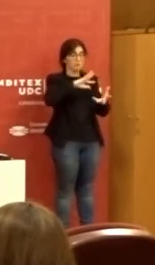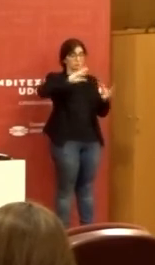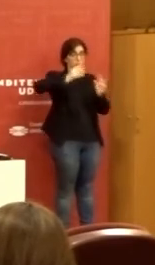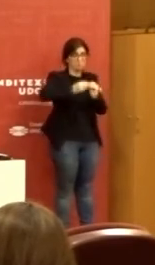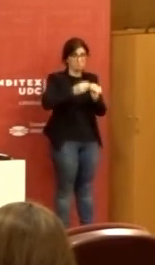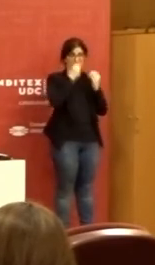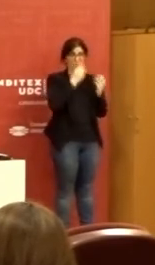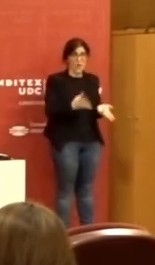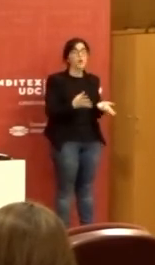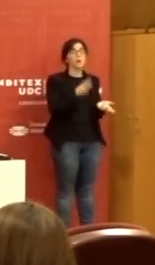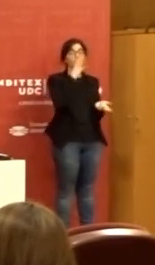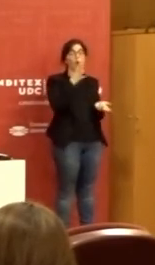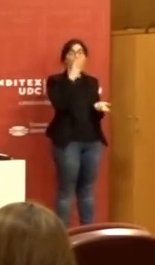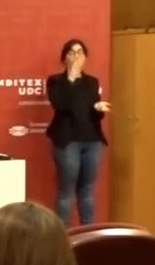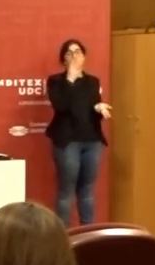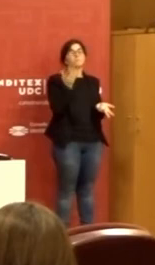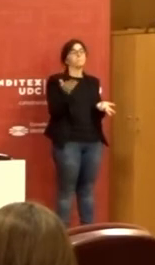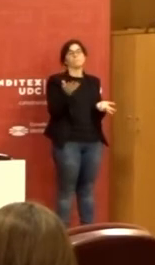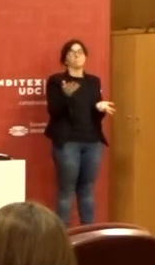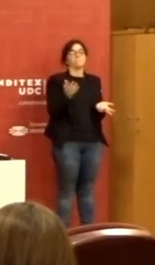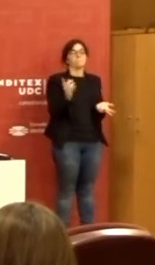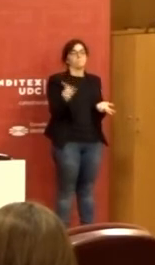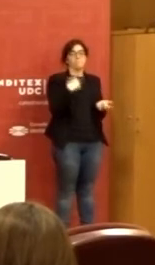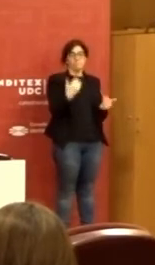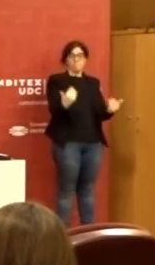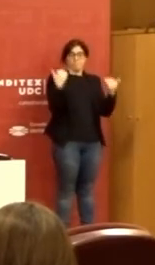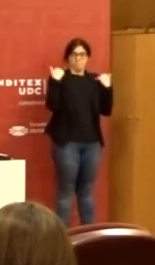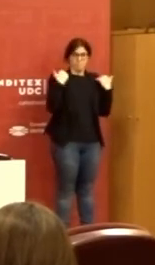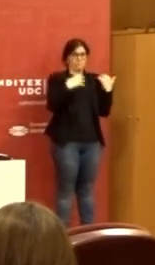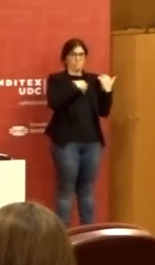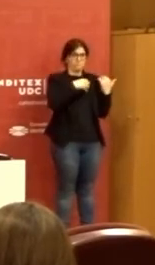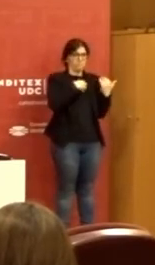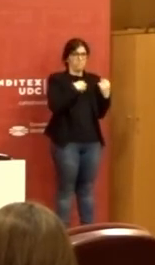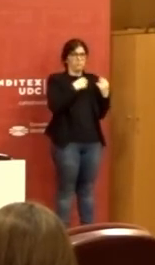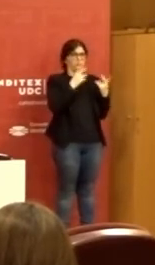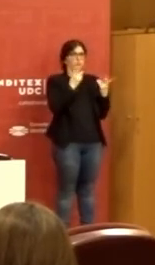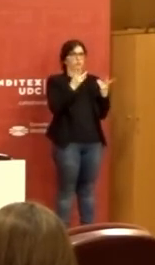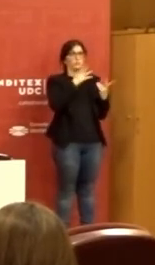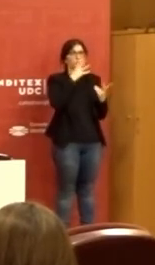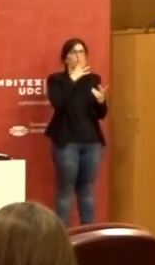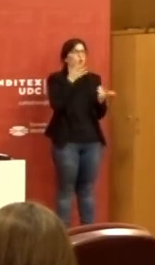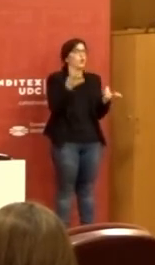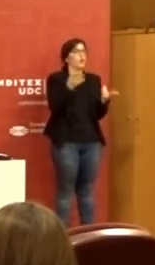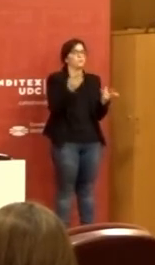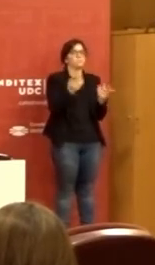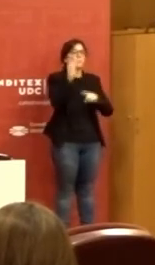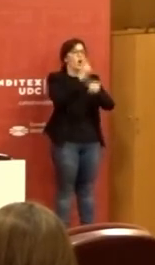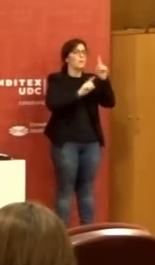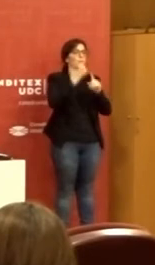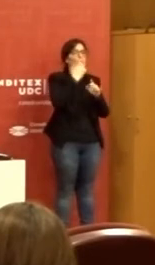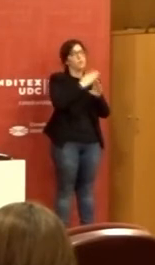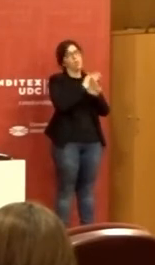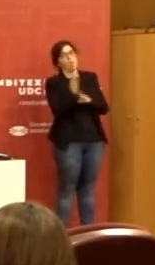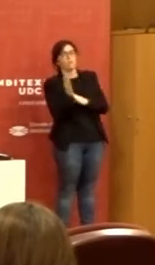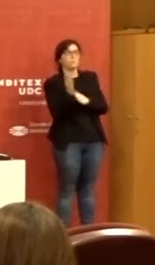no tenemos la capacidad para poder tener gente que por problemas de otra naturaleza, de enfermedad